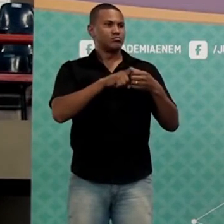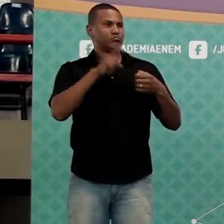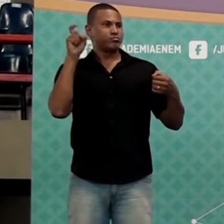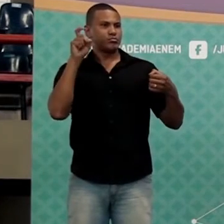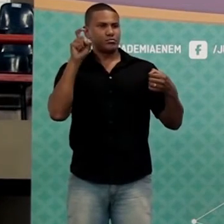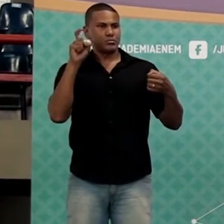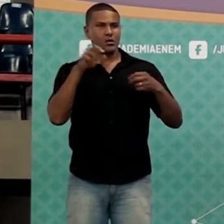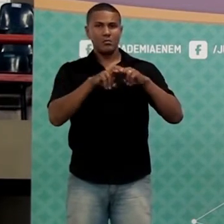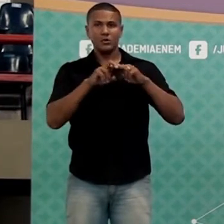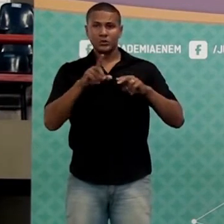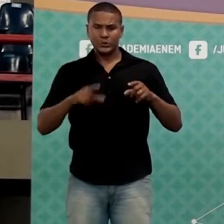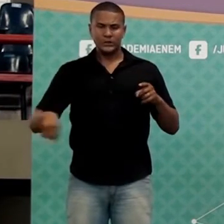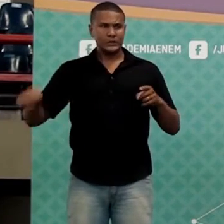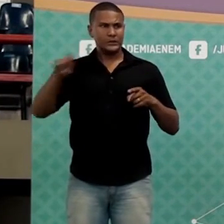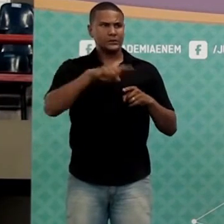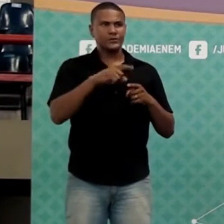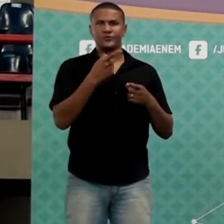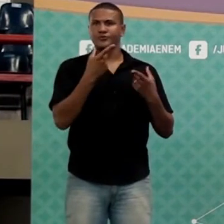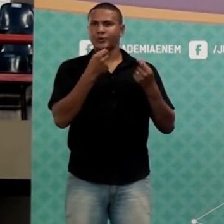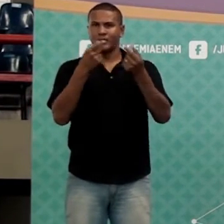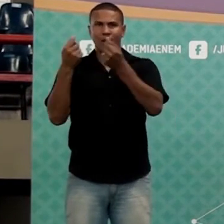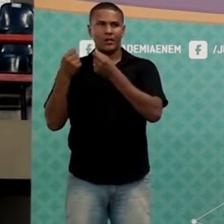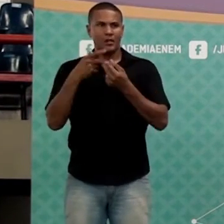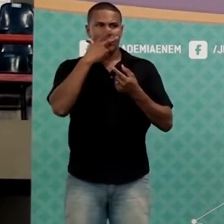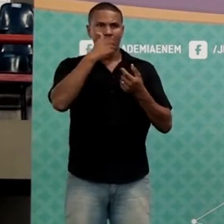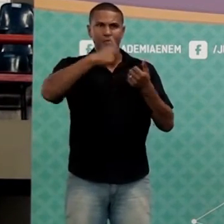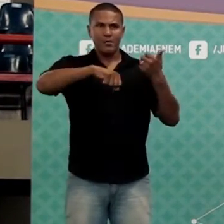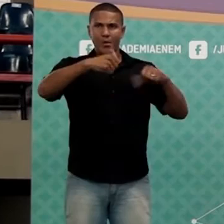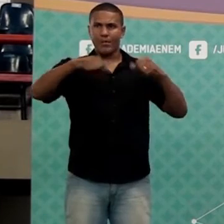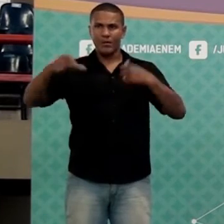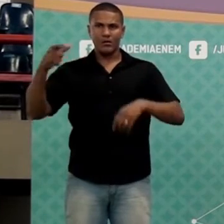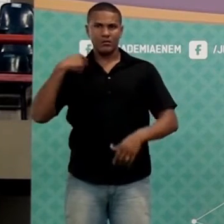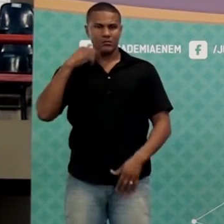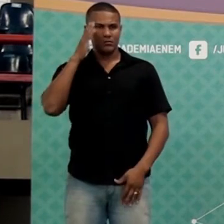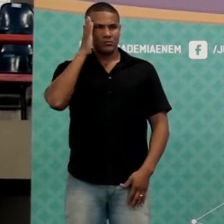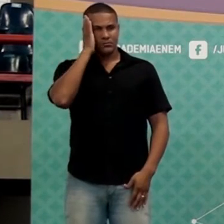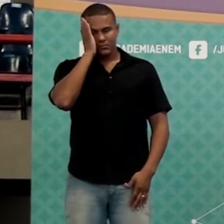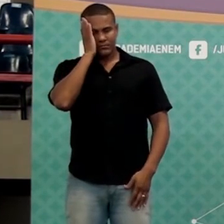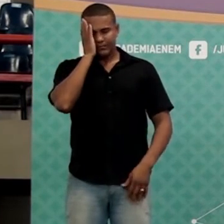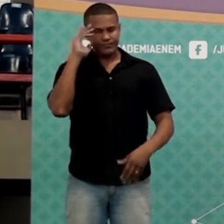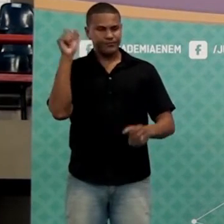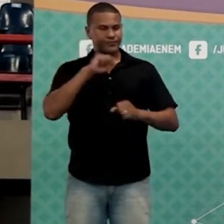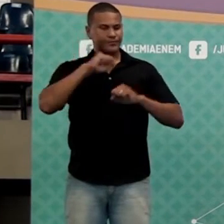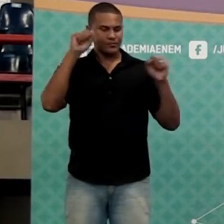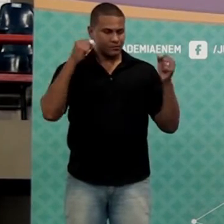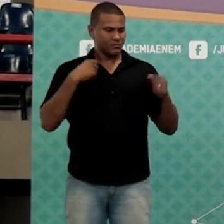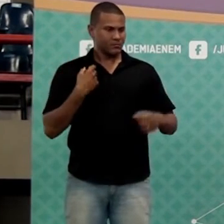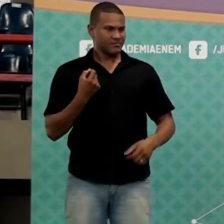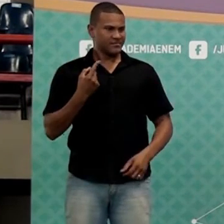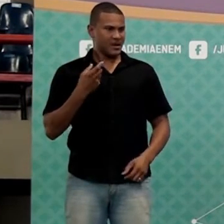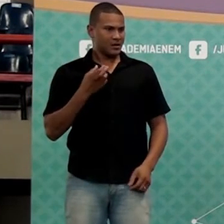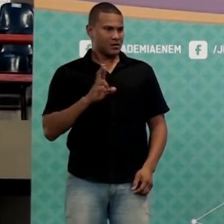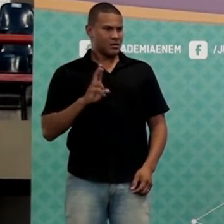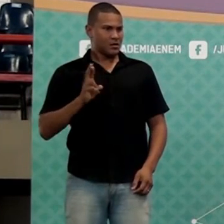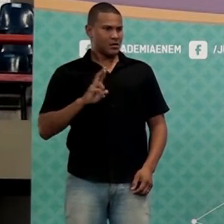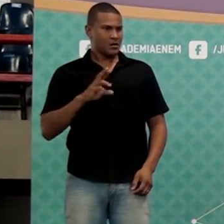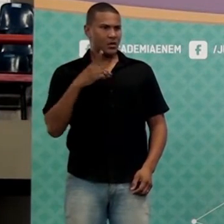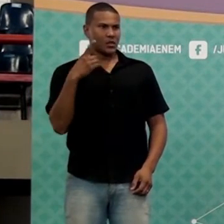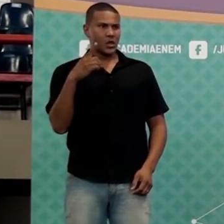mundo mexe no seu valor de cotação. Você estava dormindo. Quando você acordou, o valor do real e do dólar